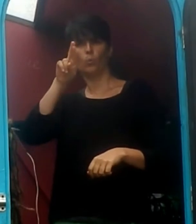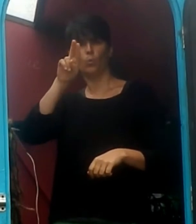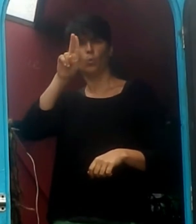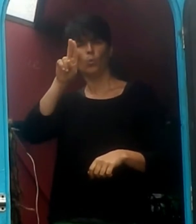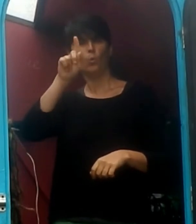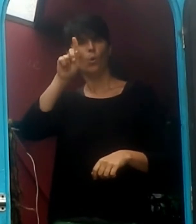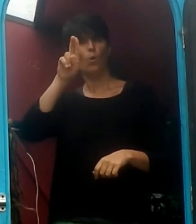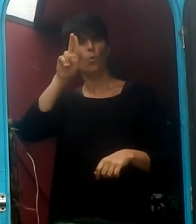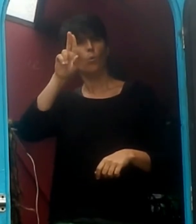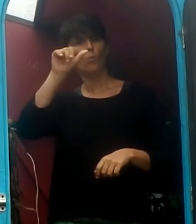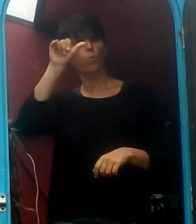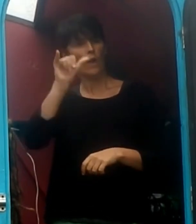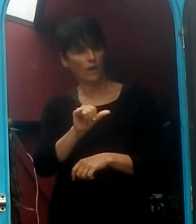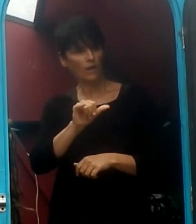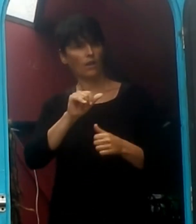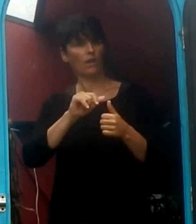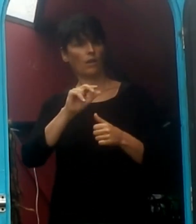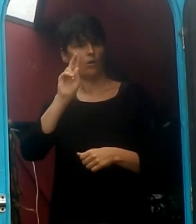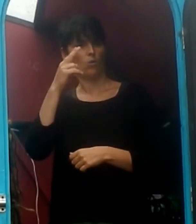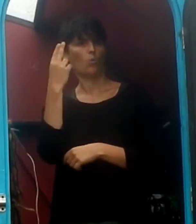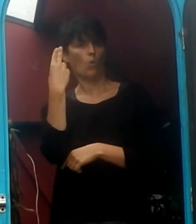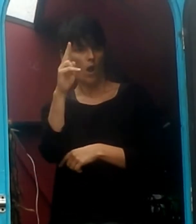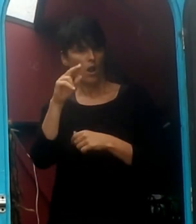Martinique, la Guadeloupe,